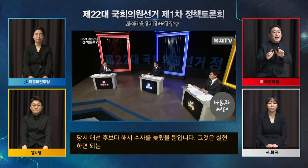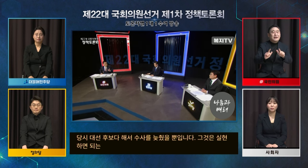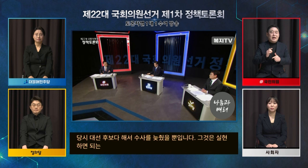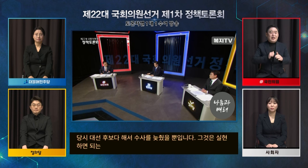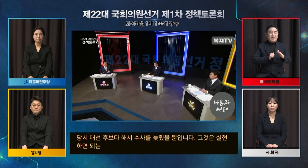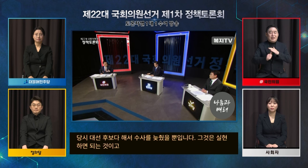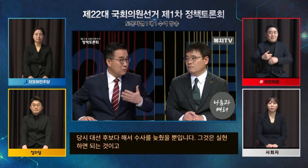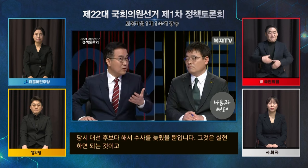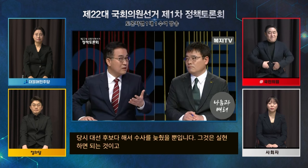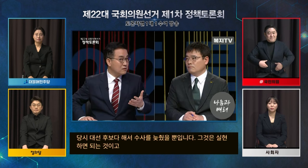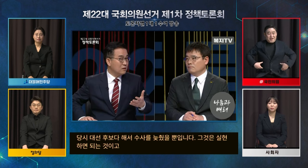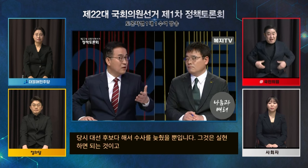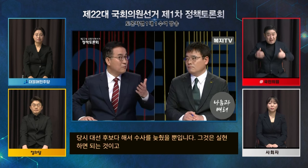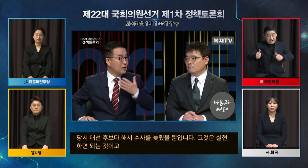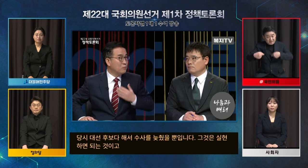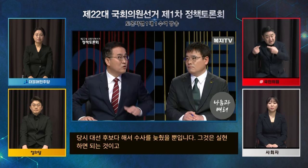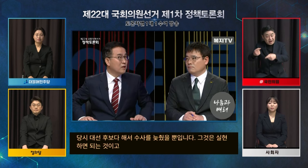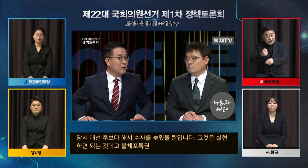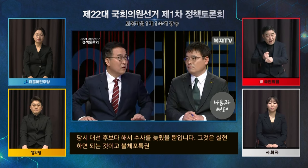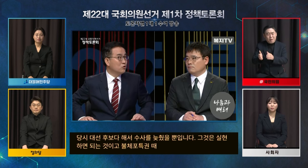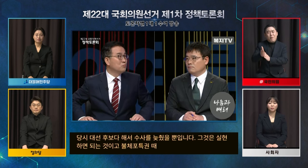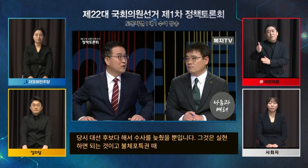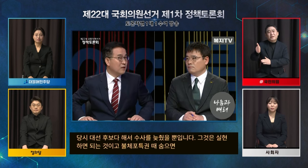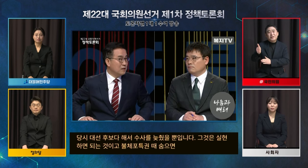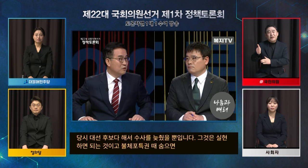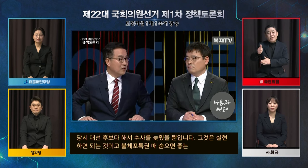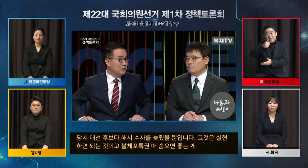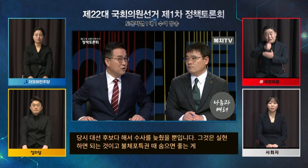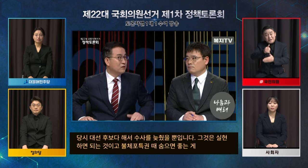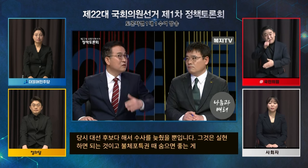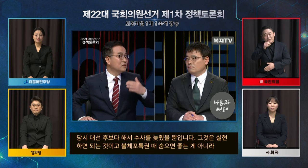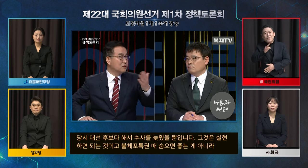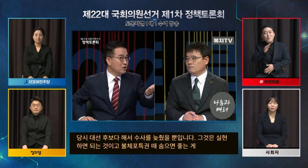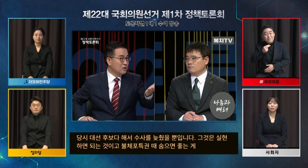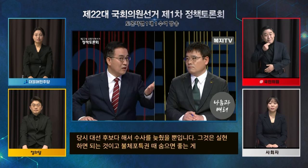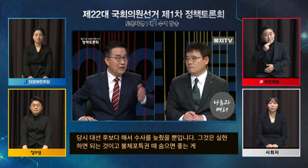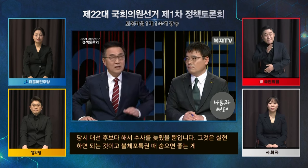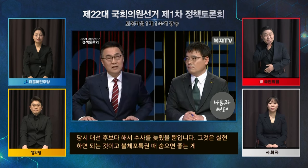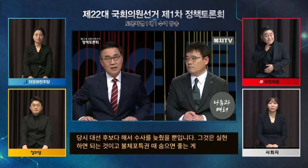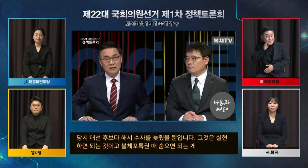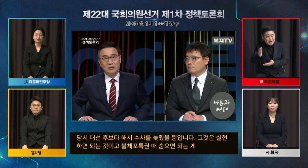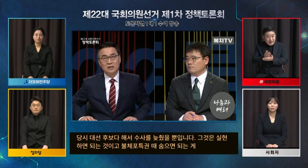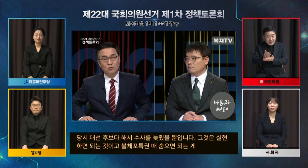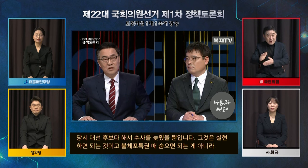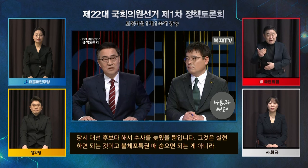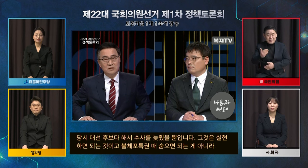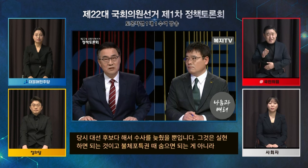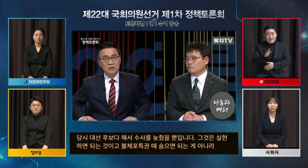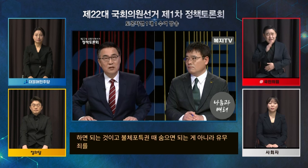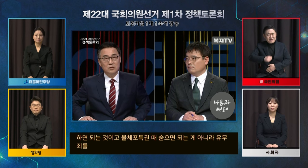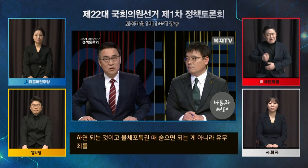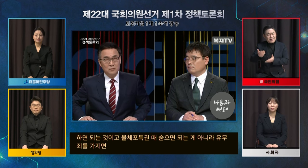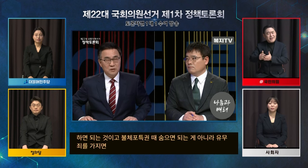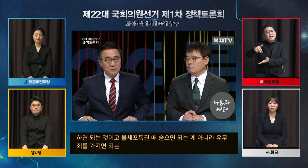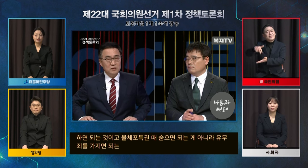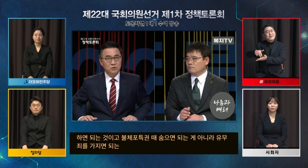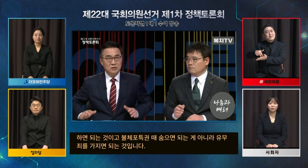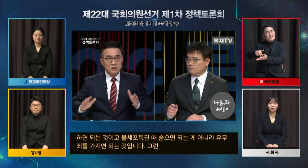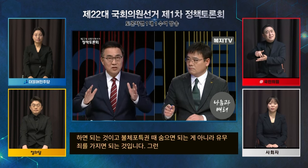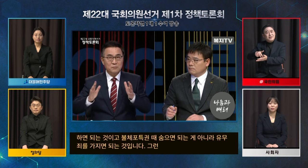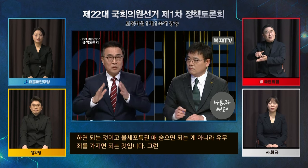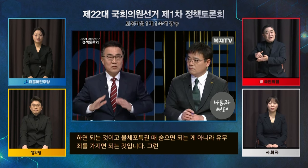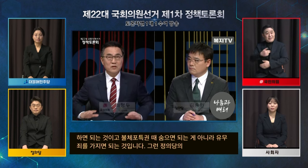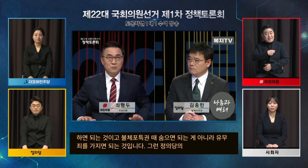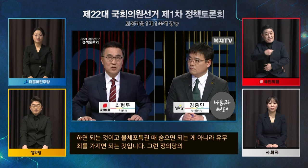정정당당하게 재판을 해서 빨리 본인의 윤무죄를 가리면 되는 겁니다. 그런 정의당의 당당한 태도가 저희들은 정말